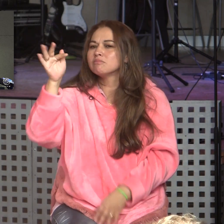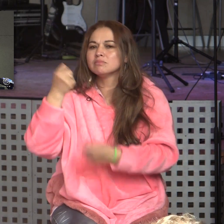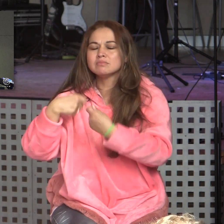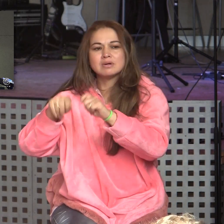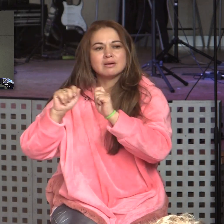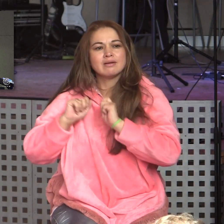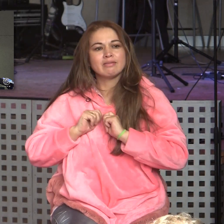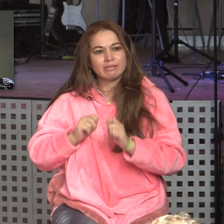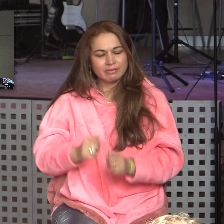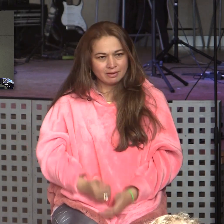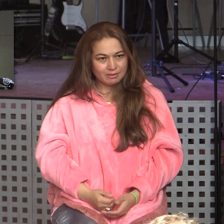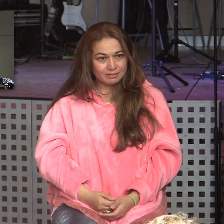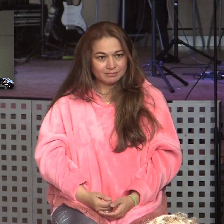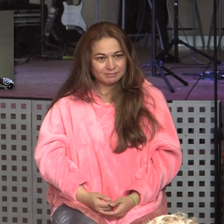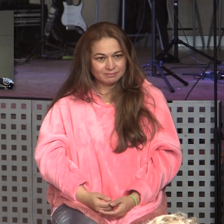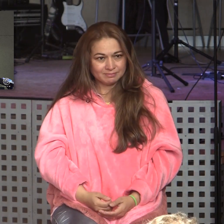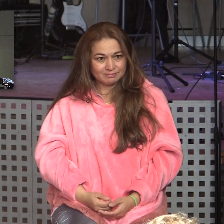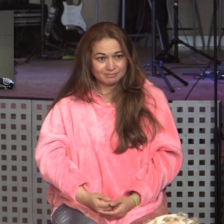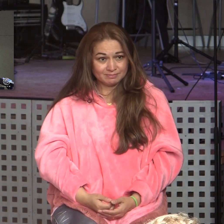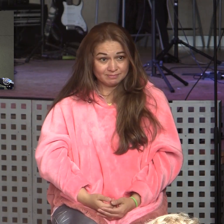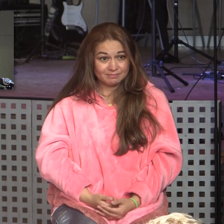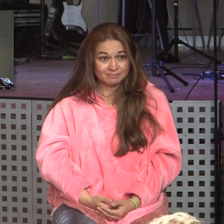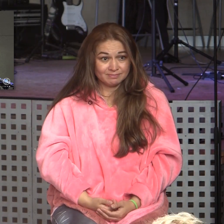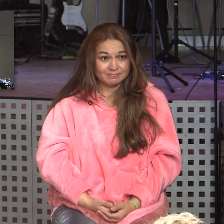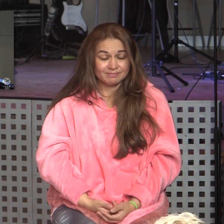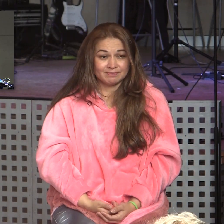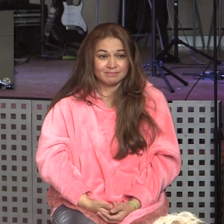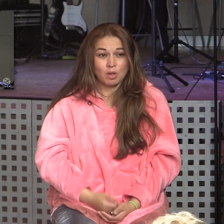difícil no es tomar decisiones.